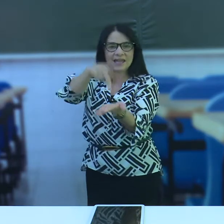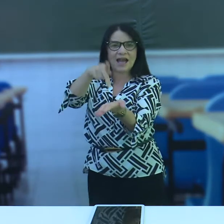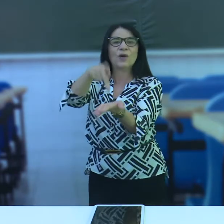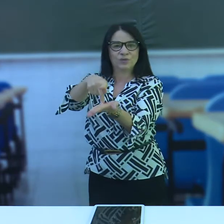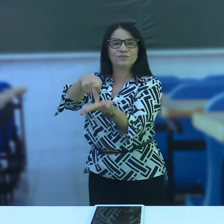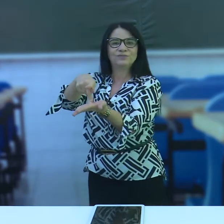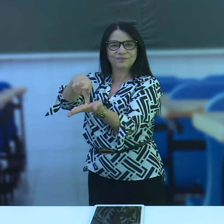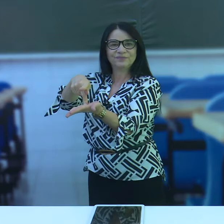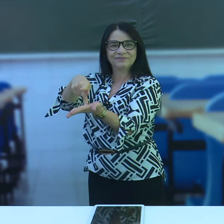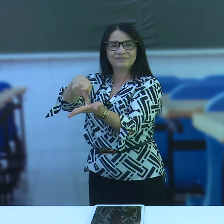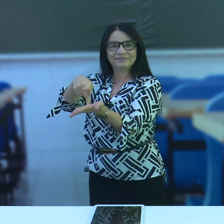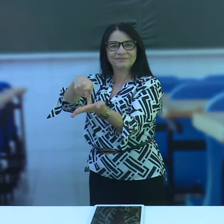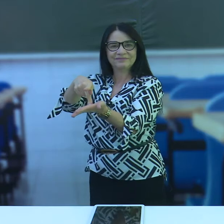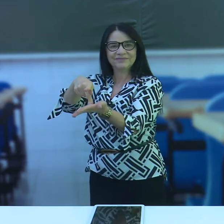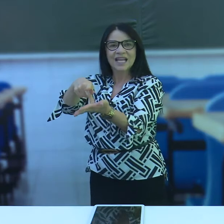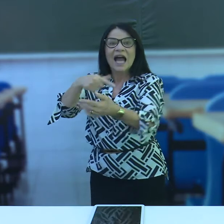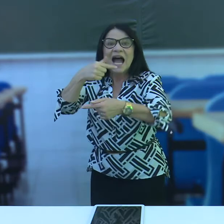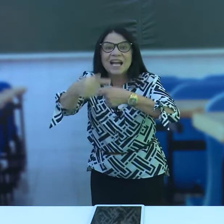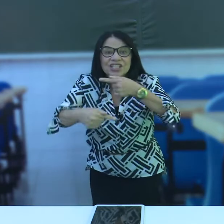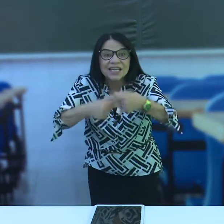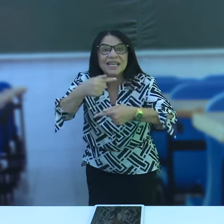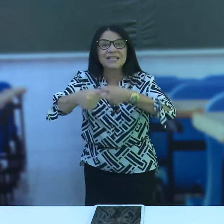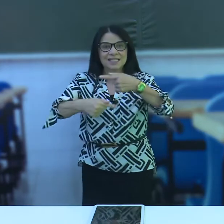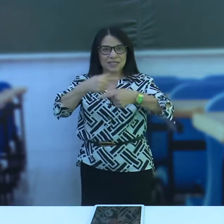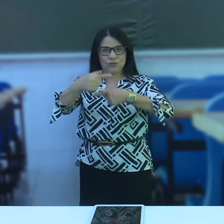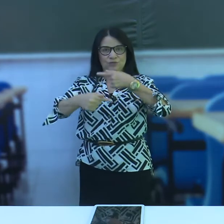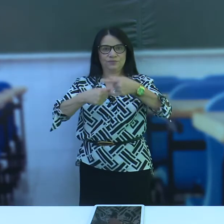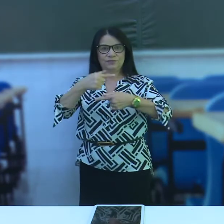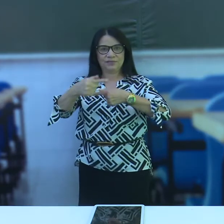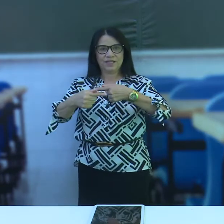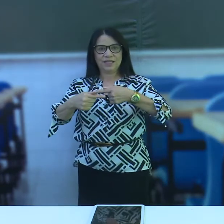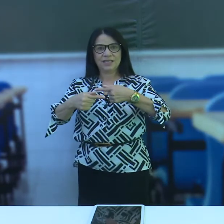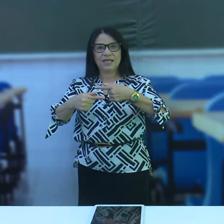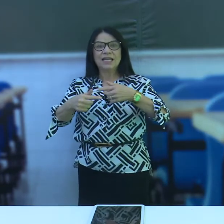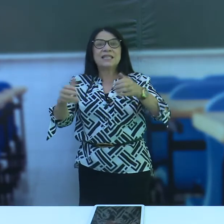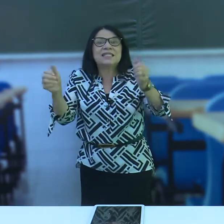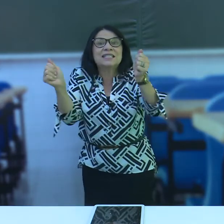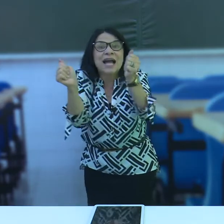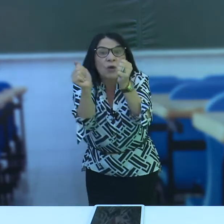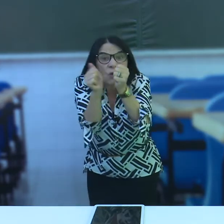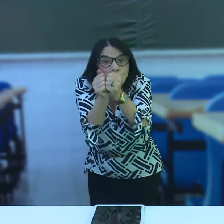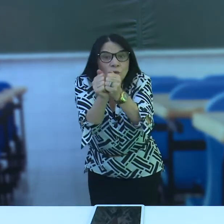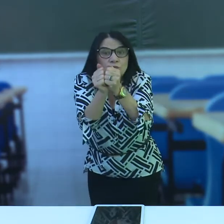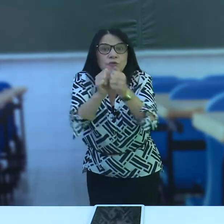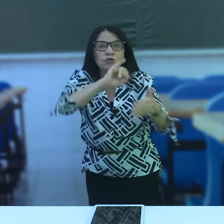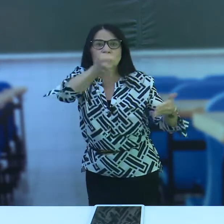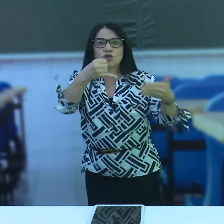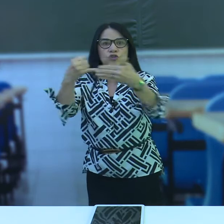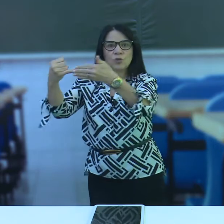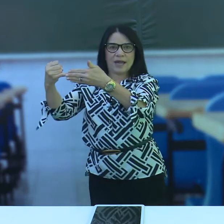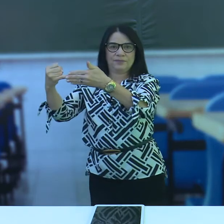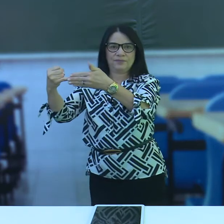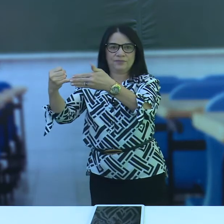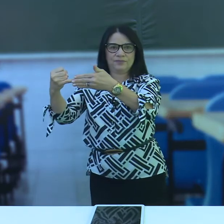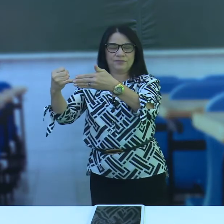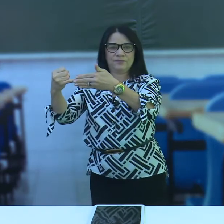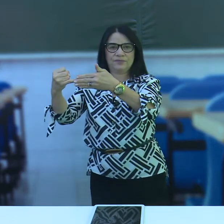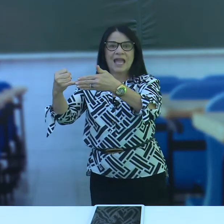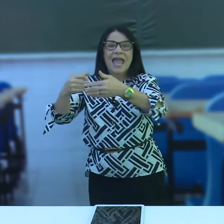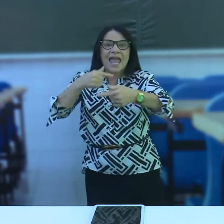real. A geração que está com Josué era